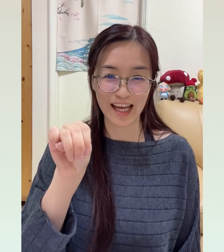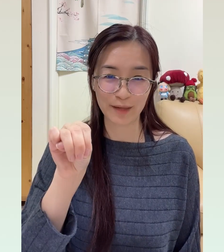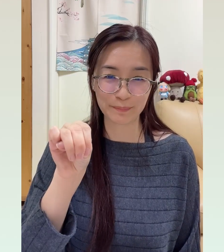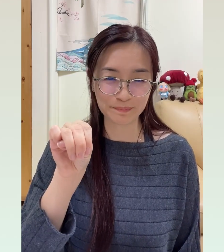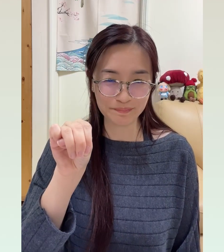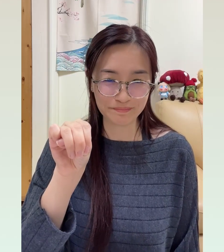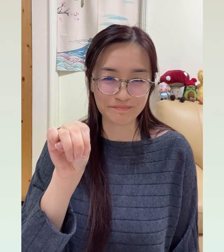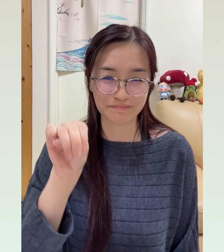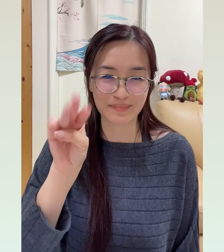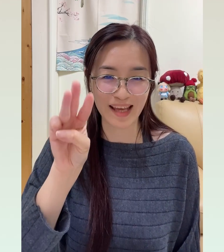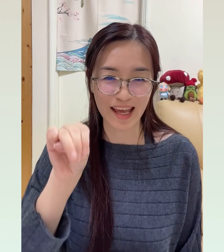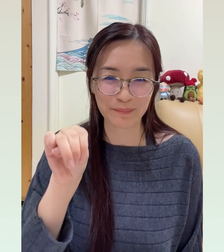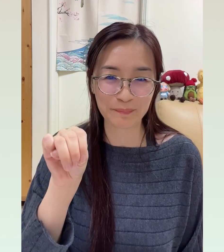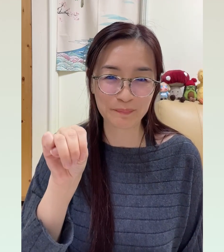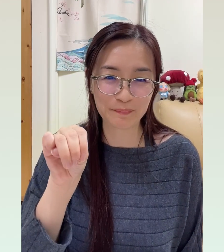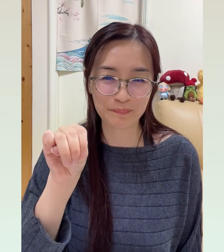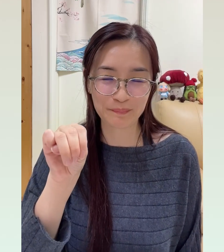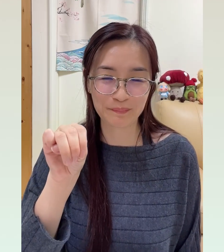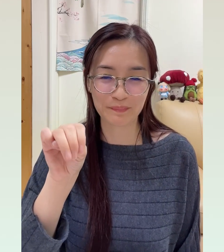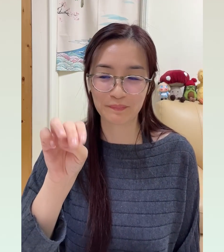M M